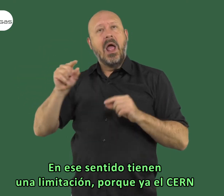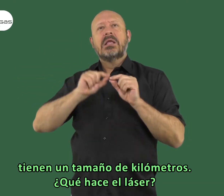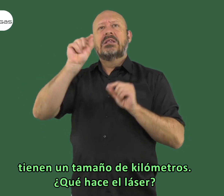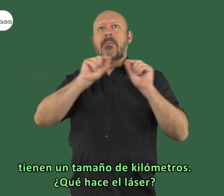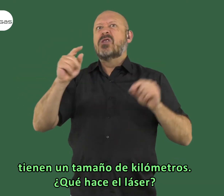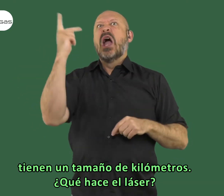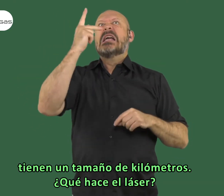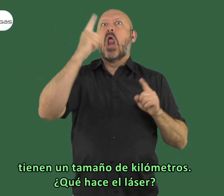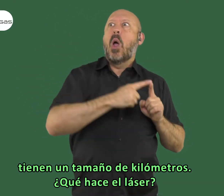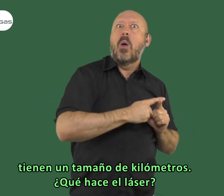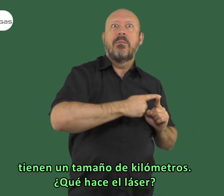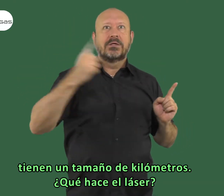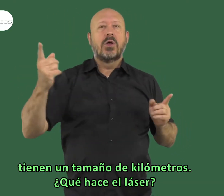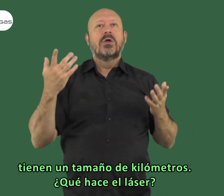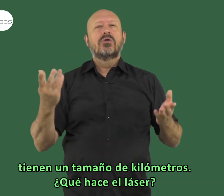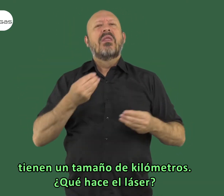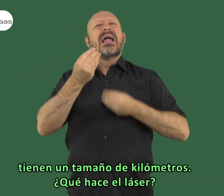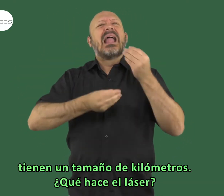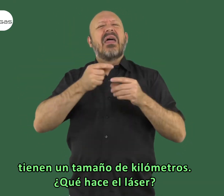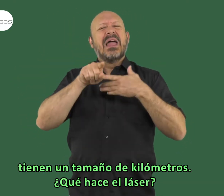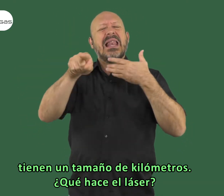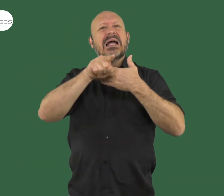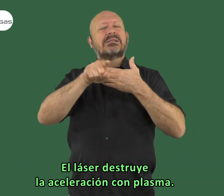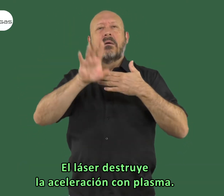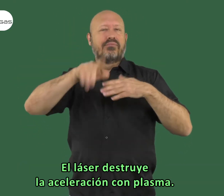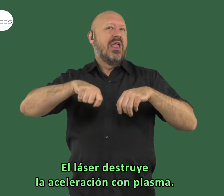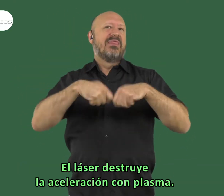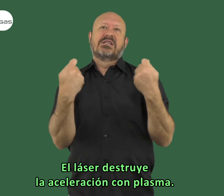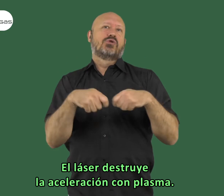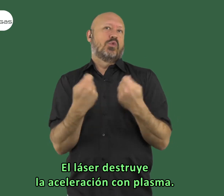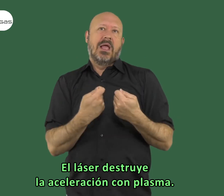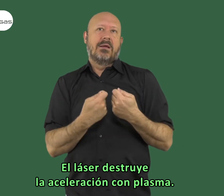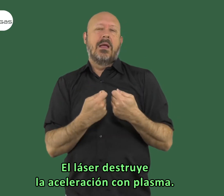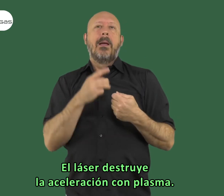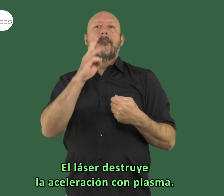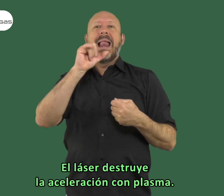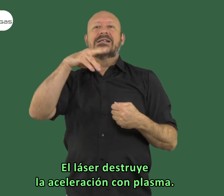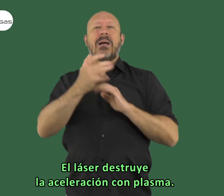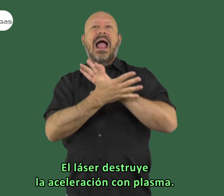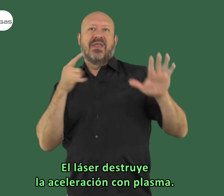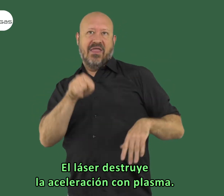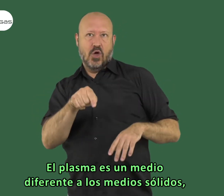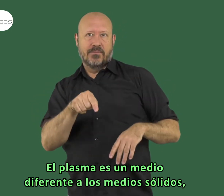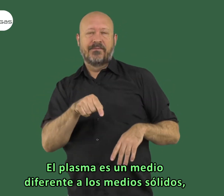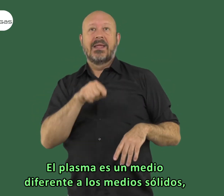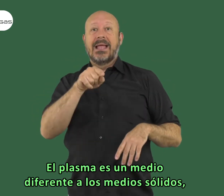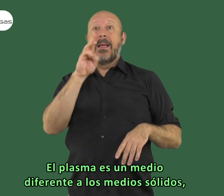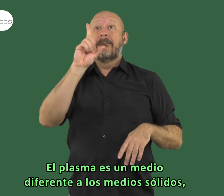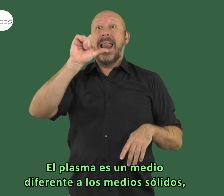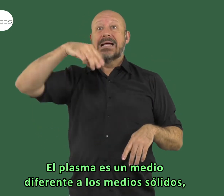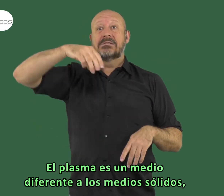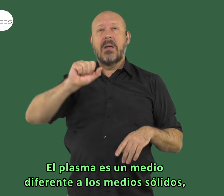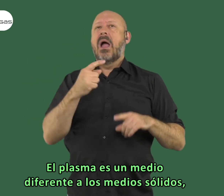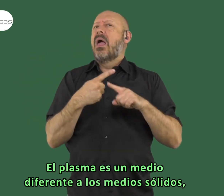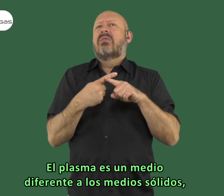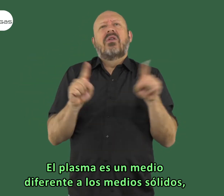el CERN tiene un tamaño de kilómetros. Entonces, ¿qué hace el láser? El láser disfruta la aceleración con el plasma. El plasma